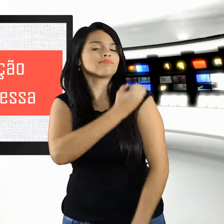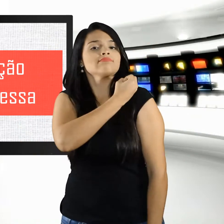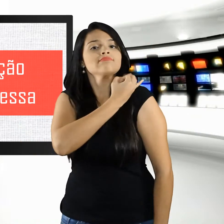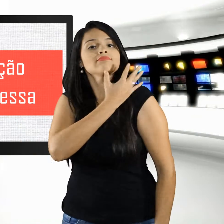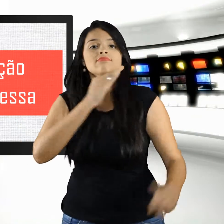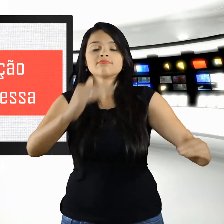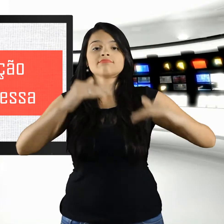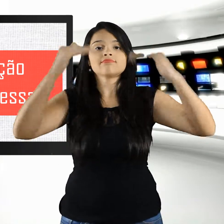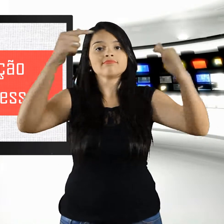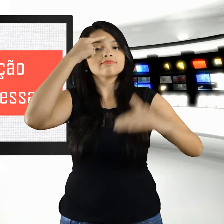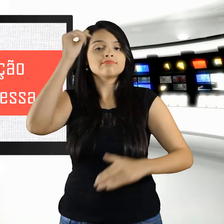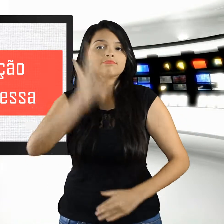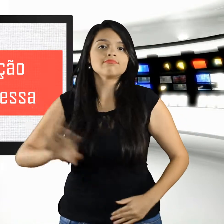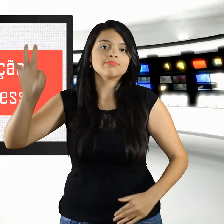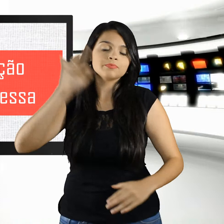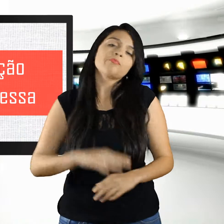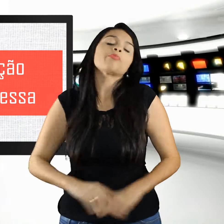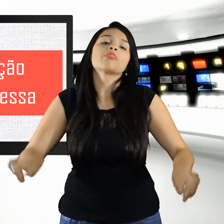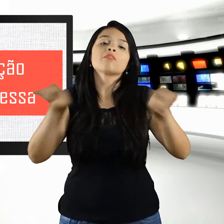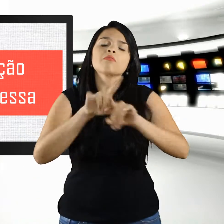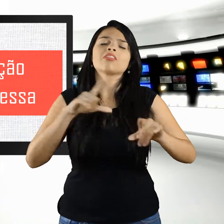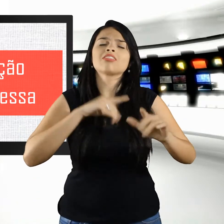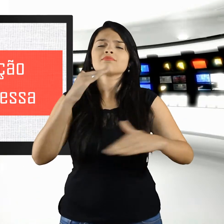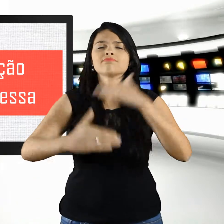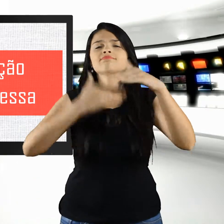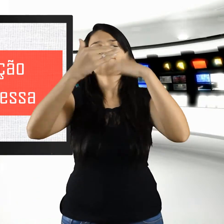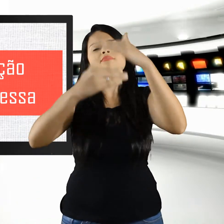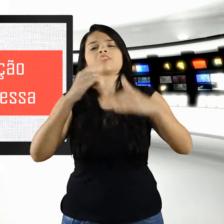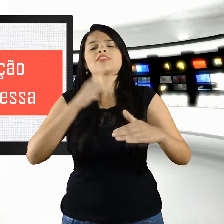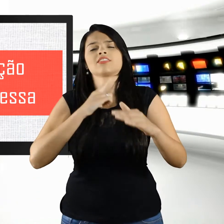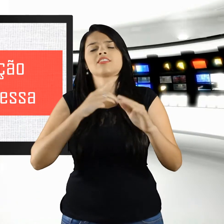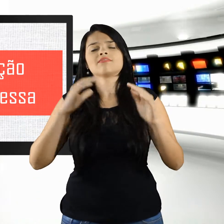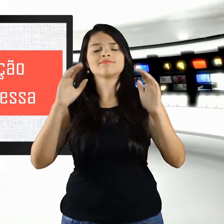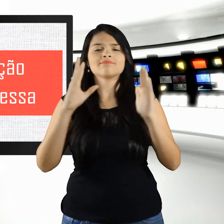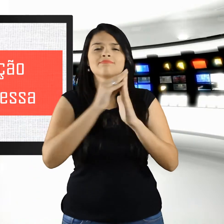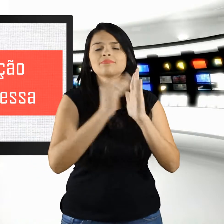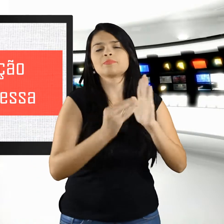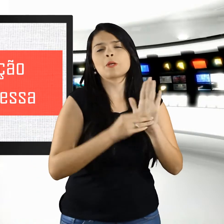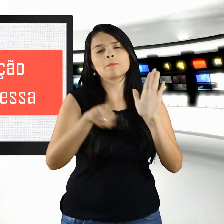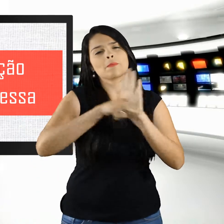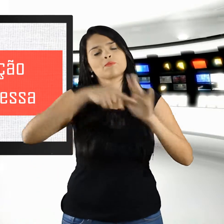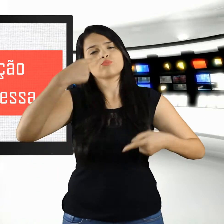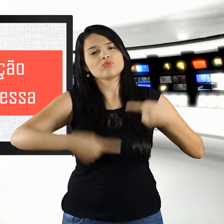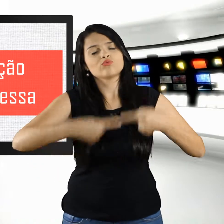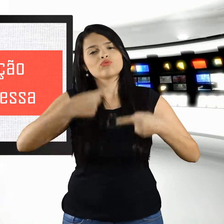Nesse contexto, destacam-se os avanços que vêm sendo obtidos com a implementação da política de inclusão na educação básica e